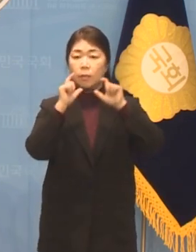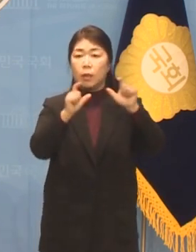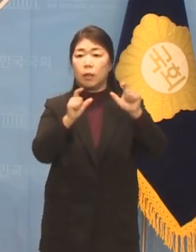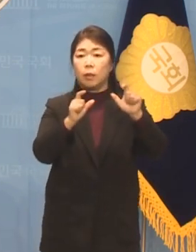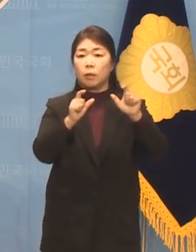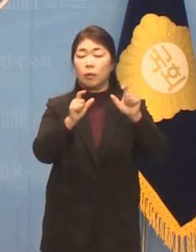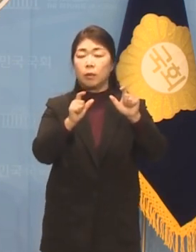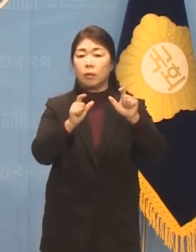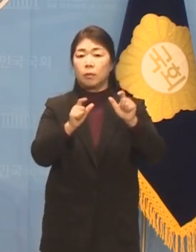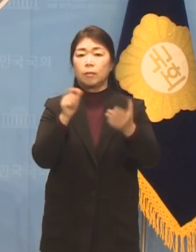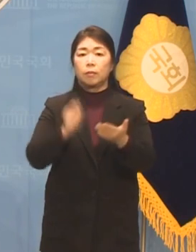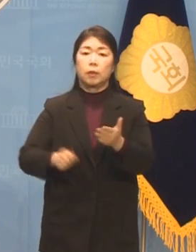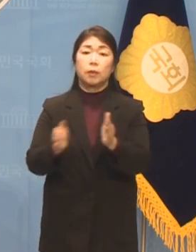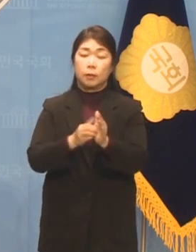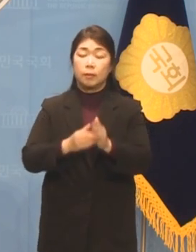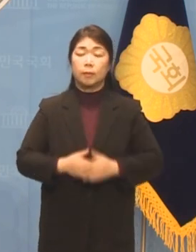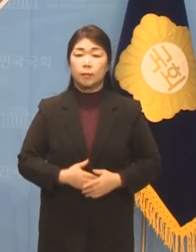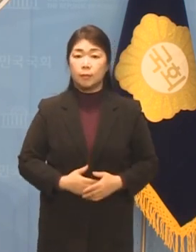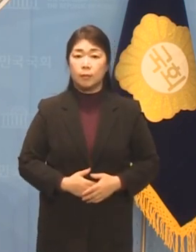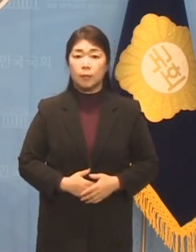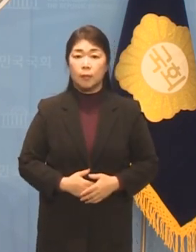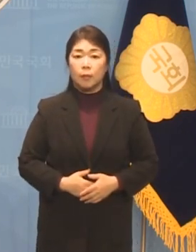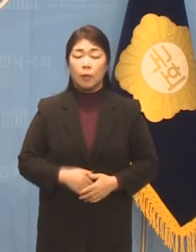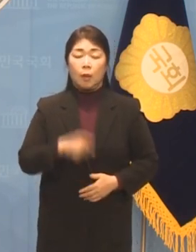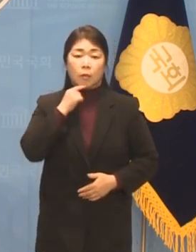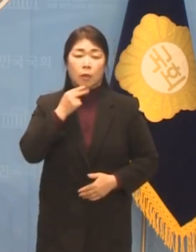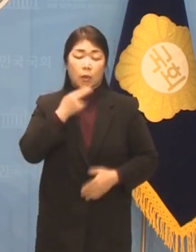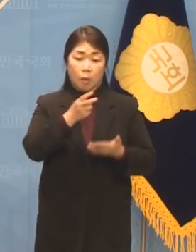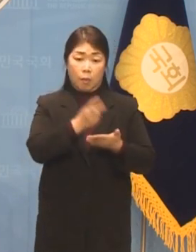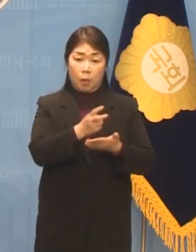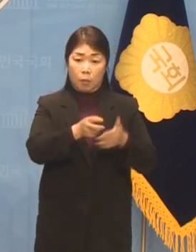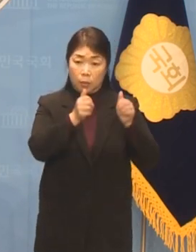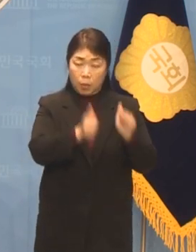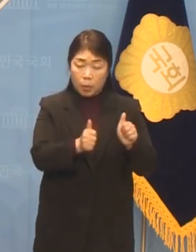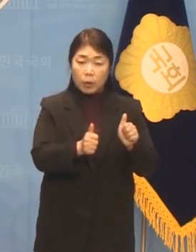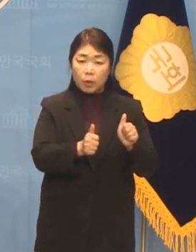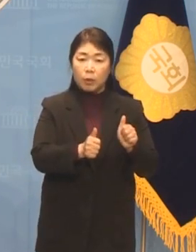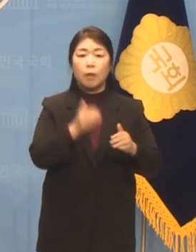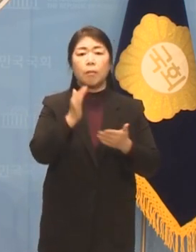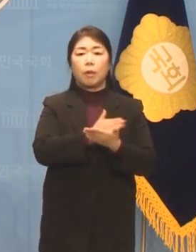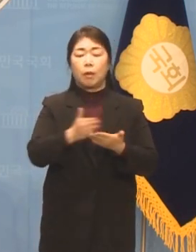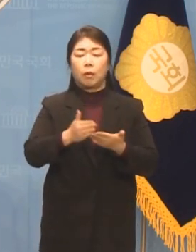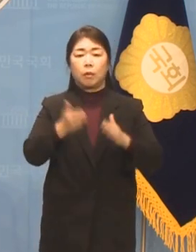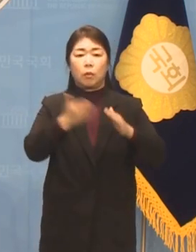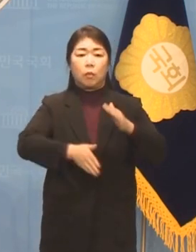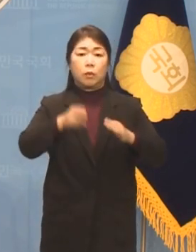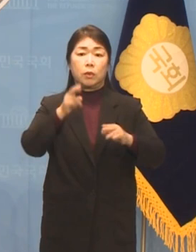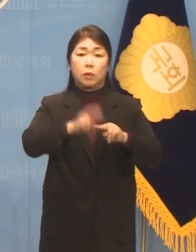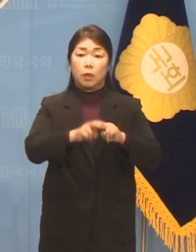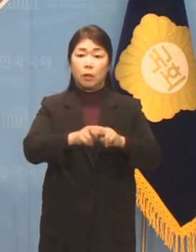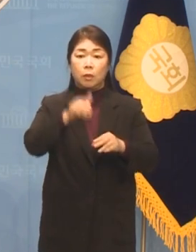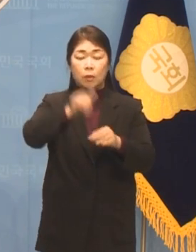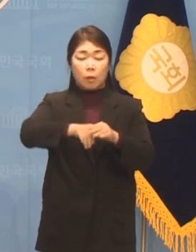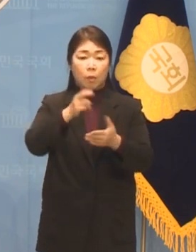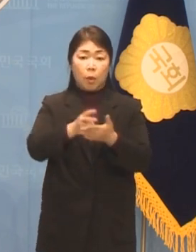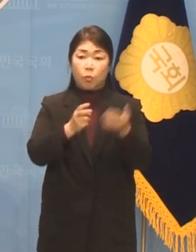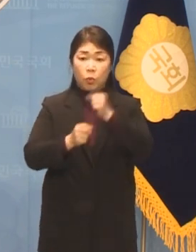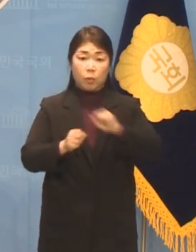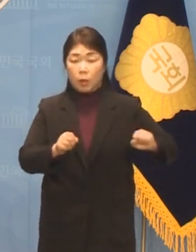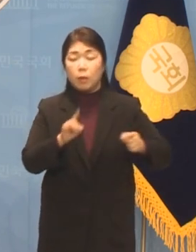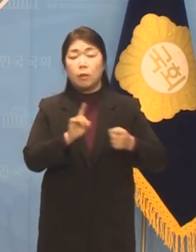중형이 선고됐습니다. 물론 이제 법원의 판단에서는 공직선거법 위반 부분에